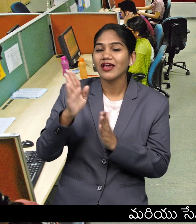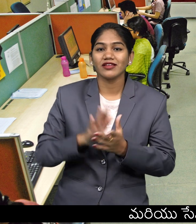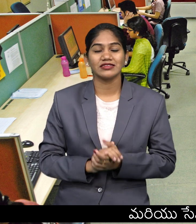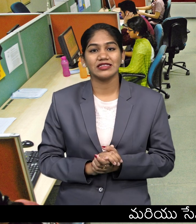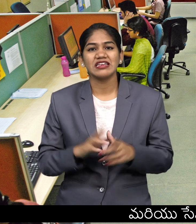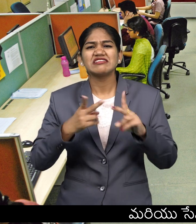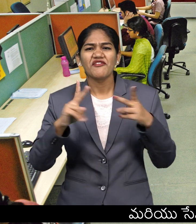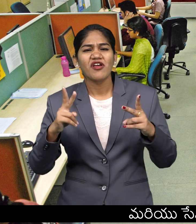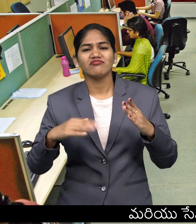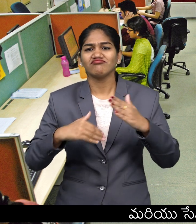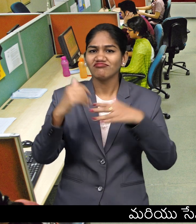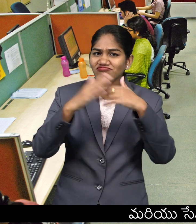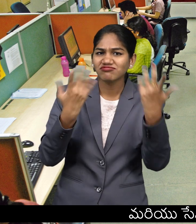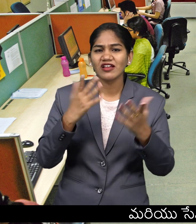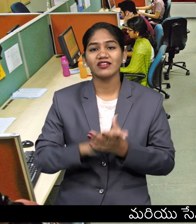మెరుగుపరచడం.